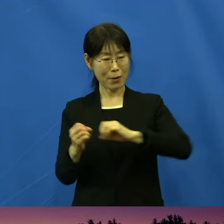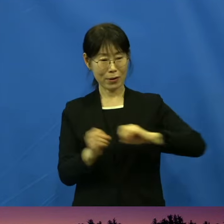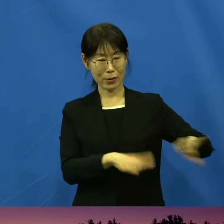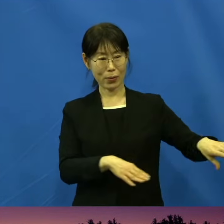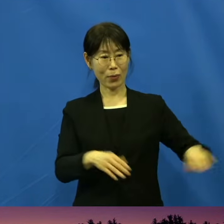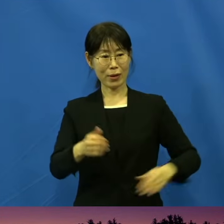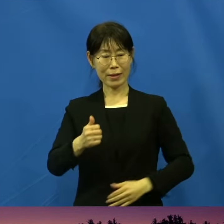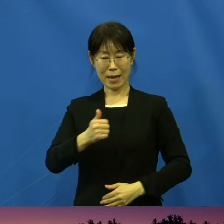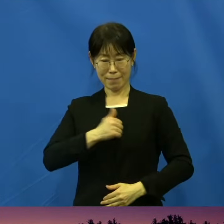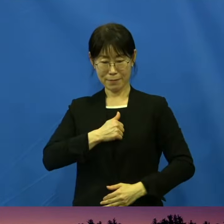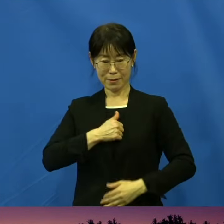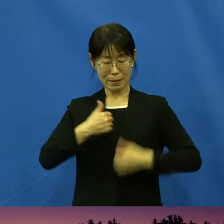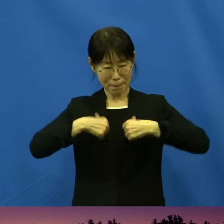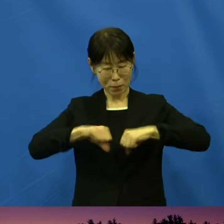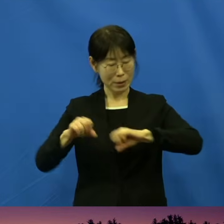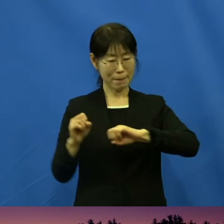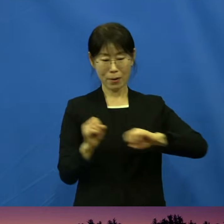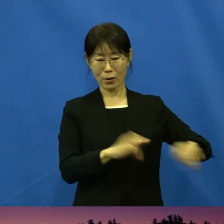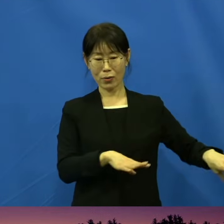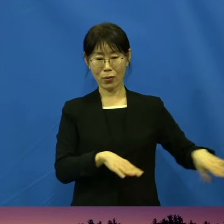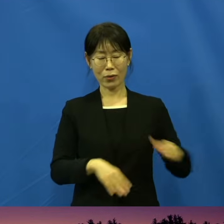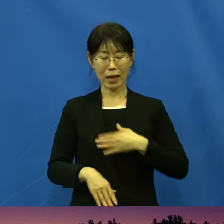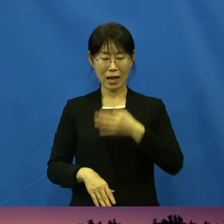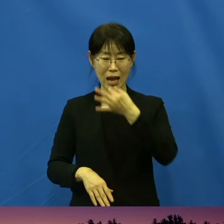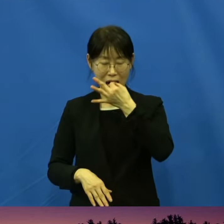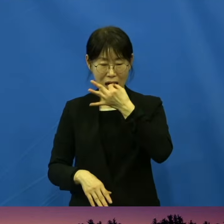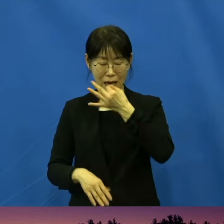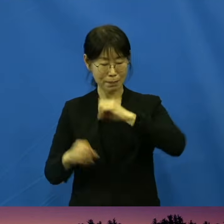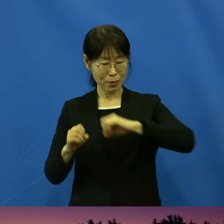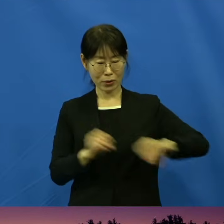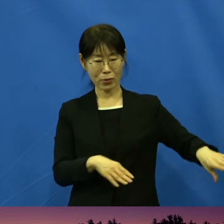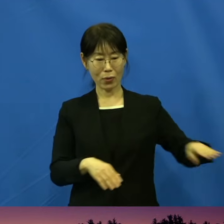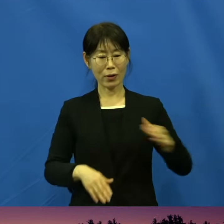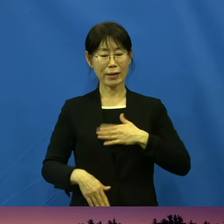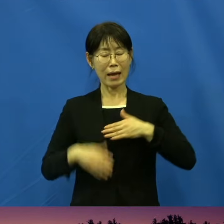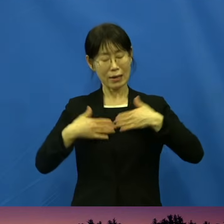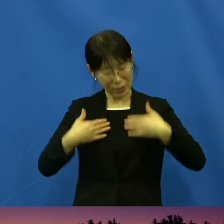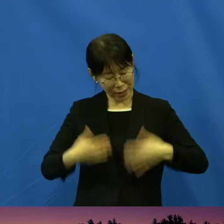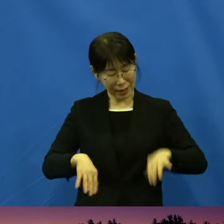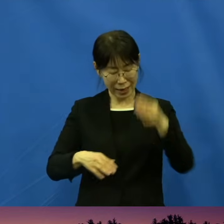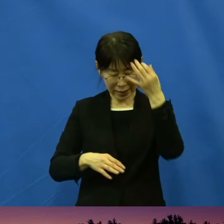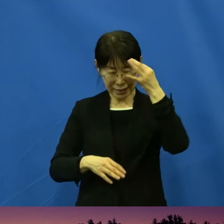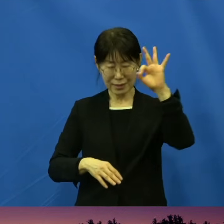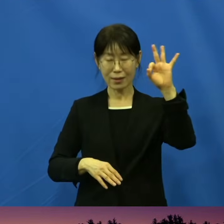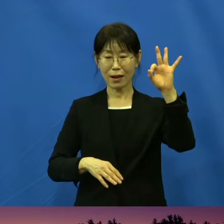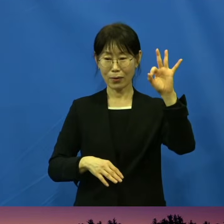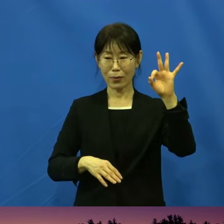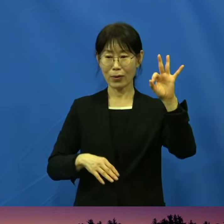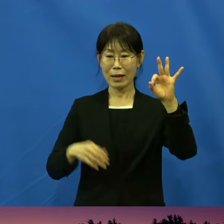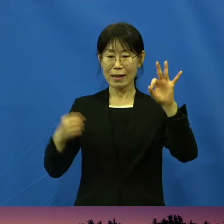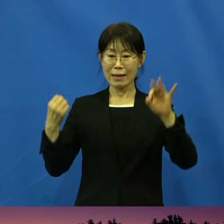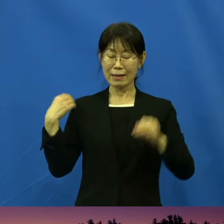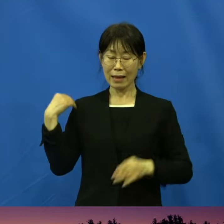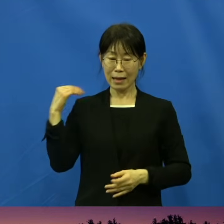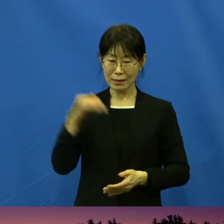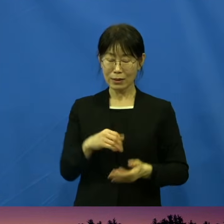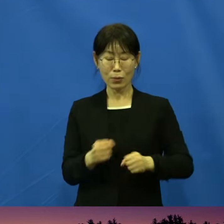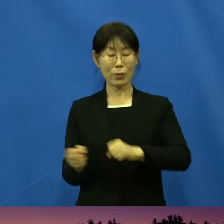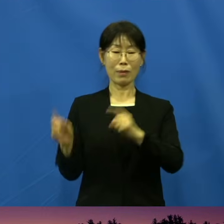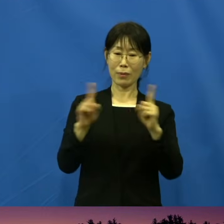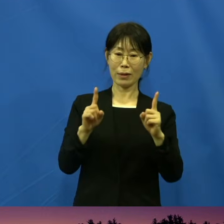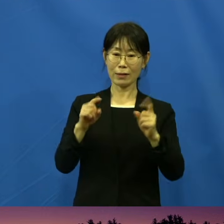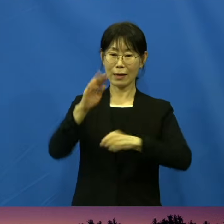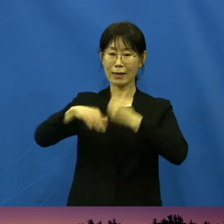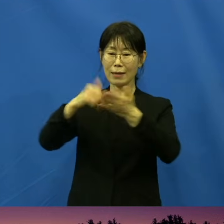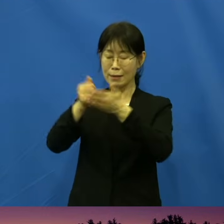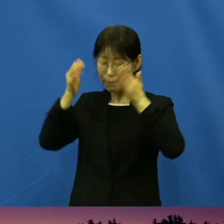연약 한계 모순을 인정하고 다시 하나님께로 나아가는 그런 결단을 해야 하는 것입니다.